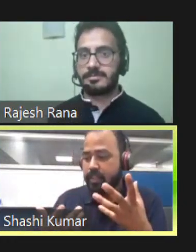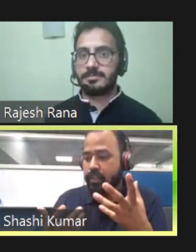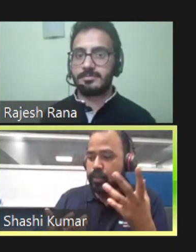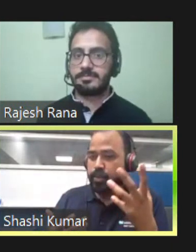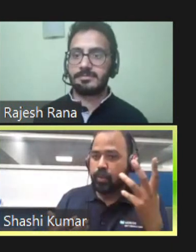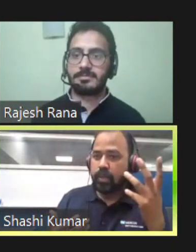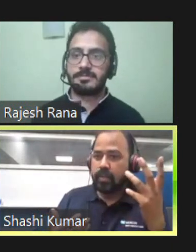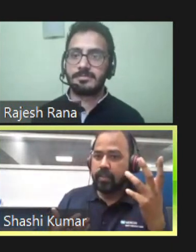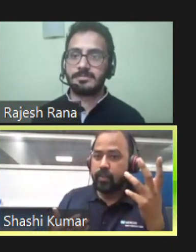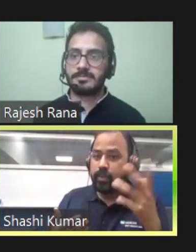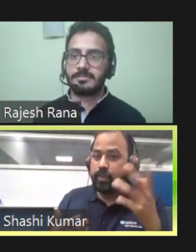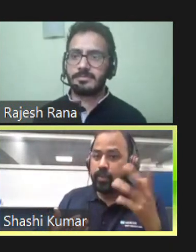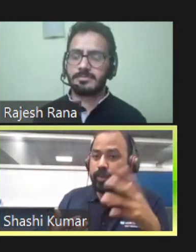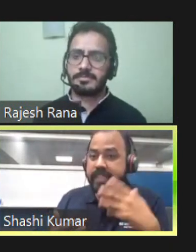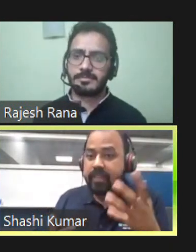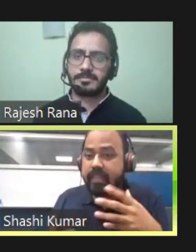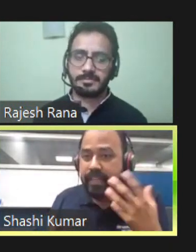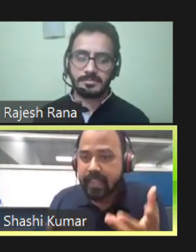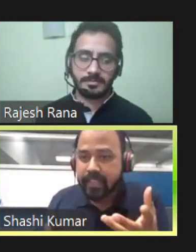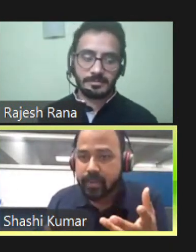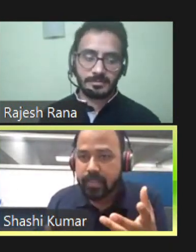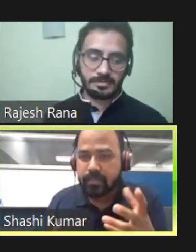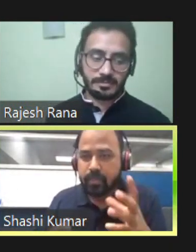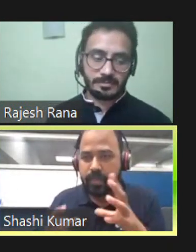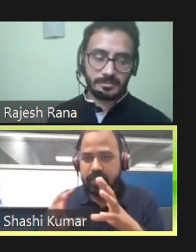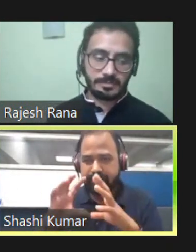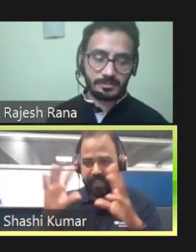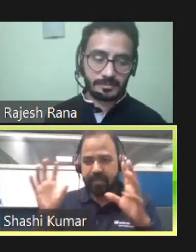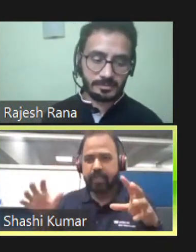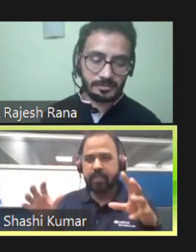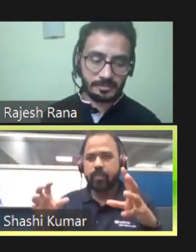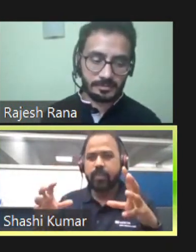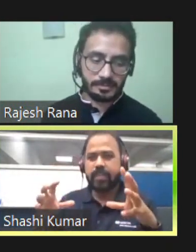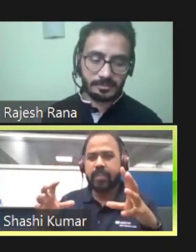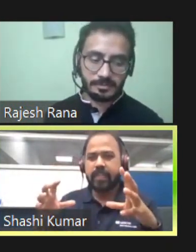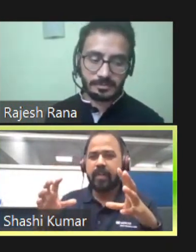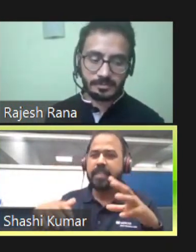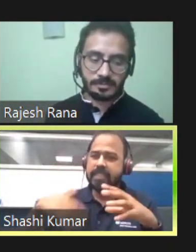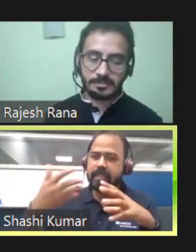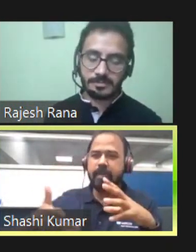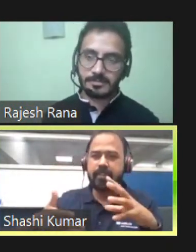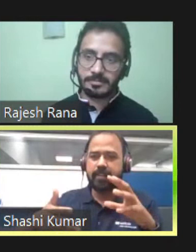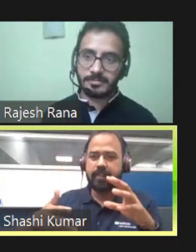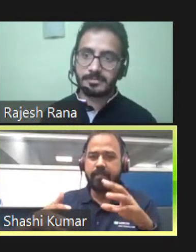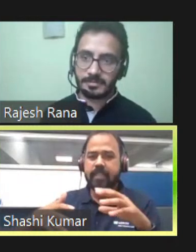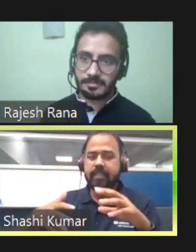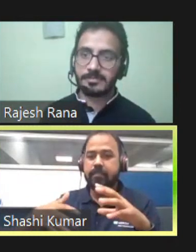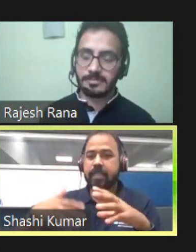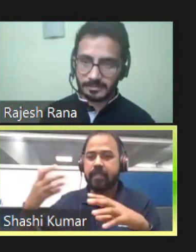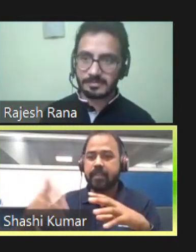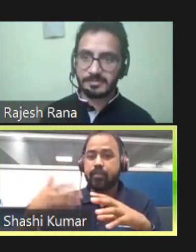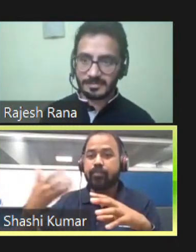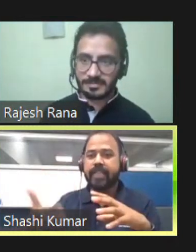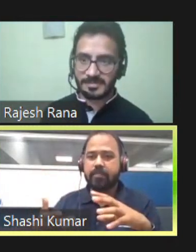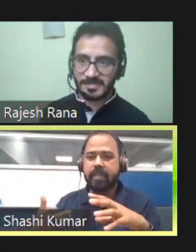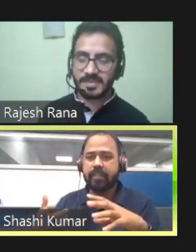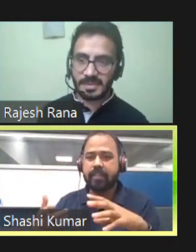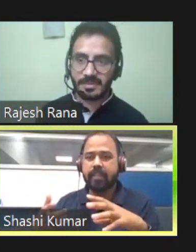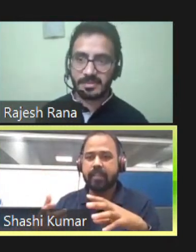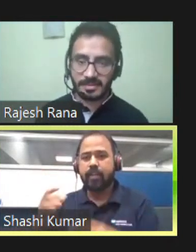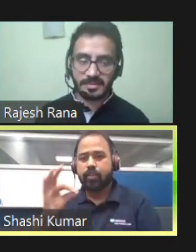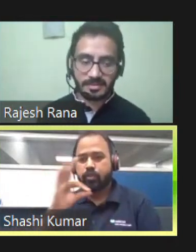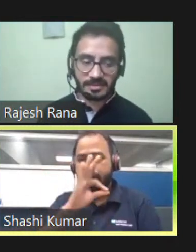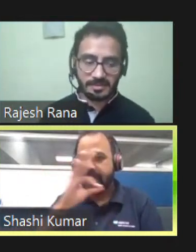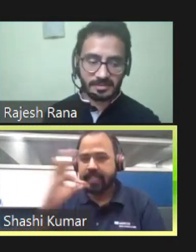Thursday. So you should give a context to them. थोड़ा सा frame बता दो कि हम इसकी बात कर रहे हैं, हम दिन की बात कर रहे हैं, जो week में